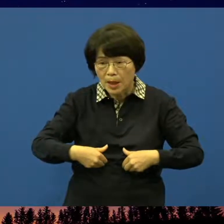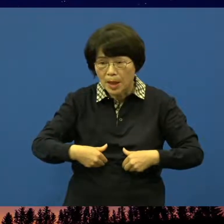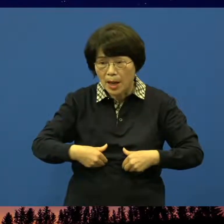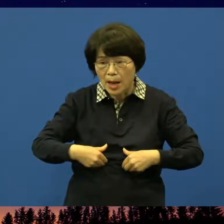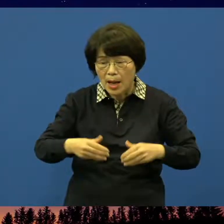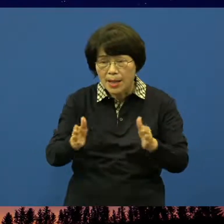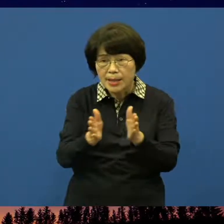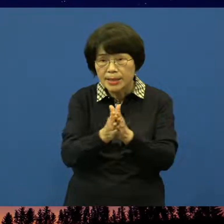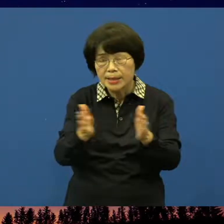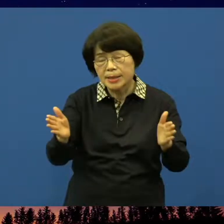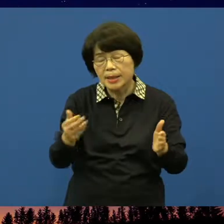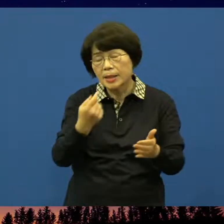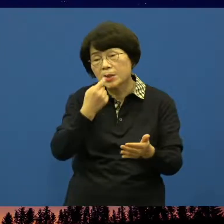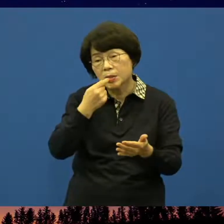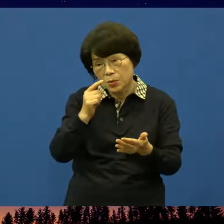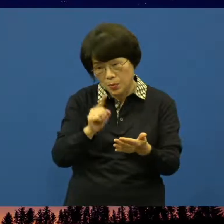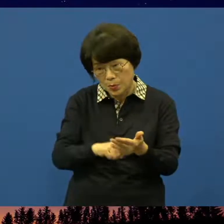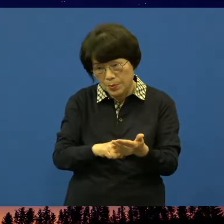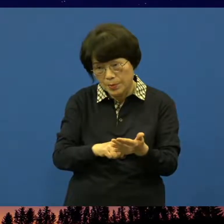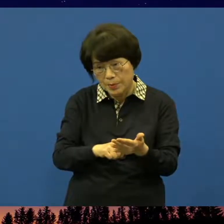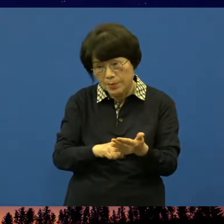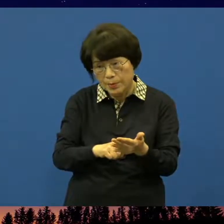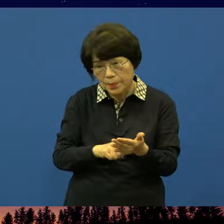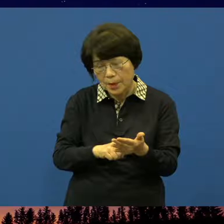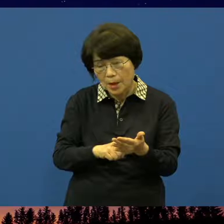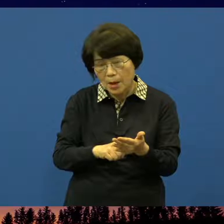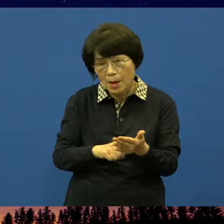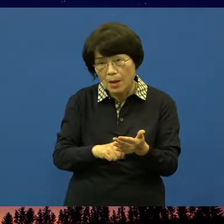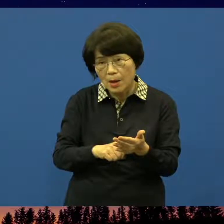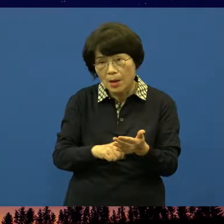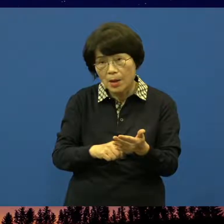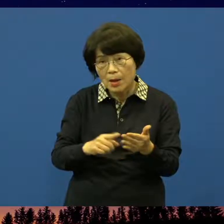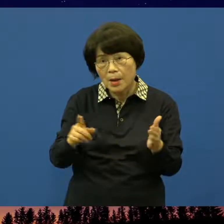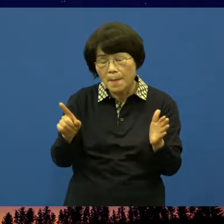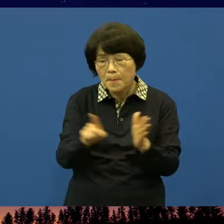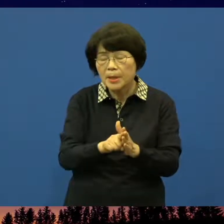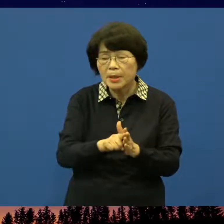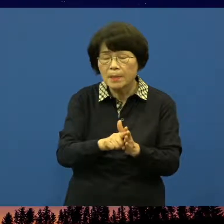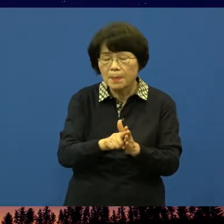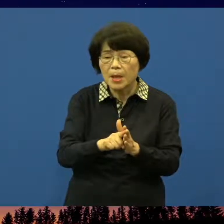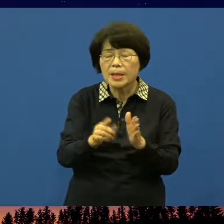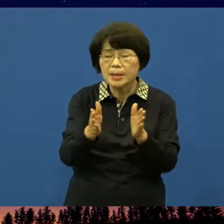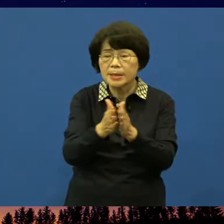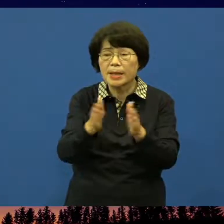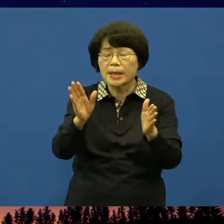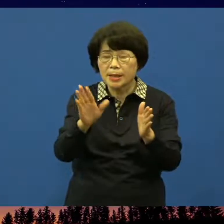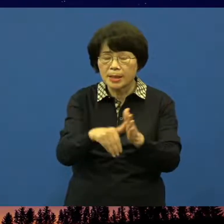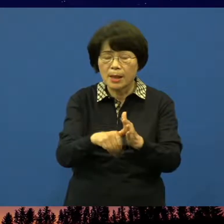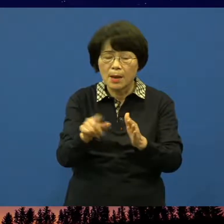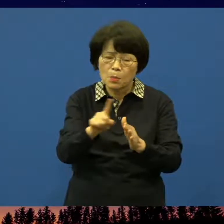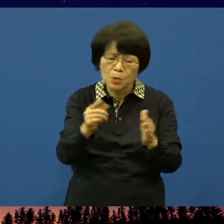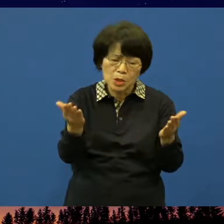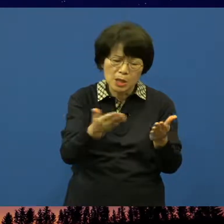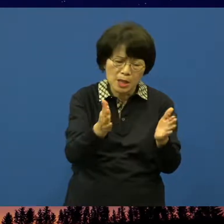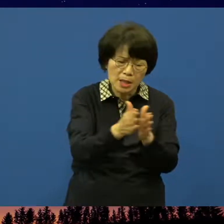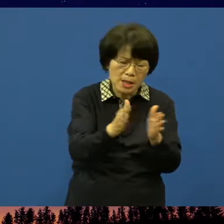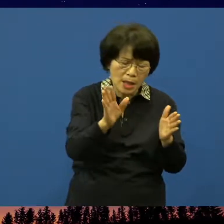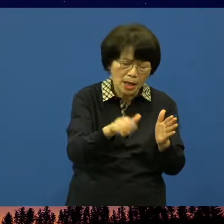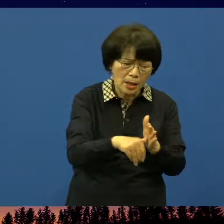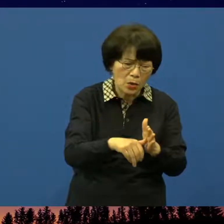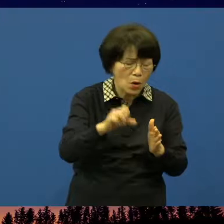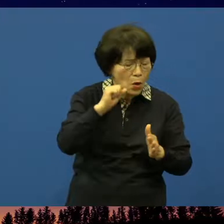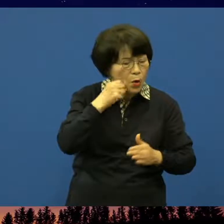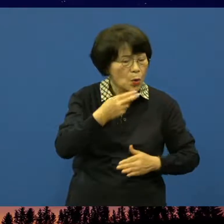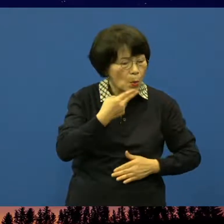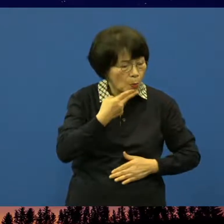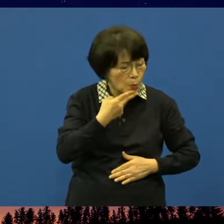이전에는 시작하는 게 어려웠어요. 근데 어느 순간부터 우리가 믿음의 발걸음을 내디딜 때 시도를 하는 것도 어려워지지 않아요. 한번